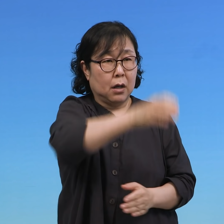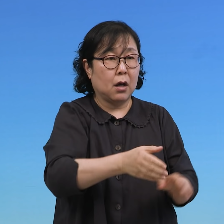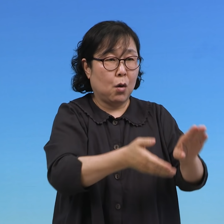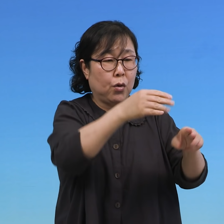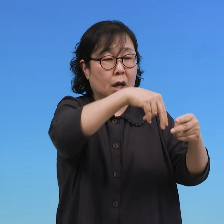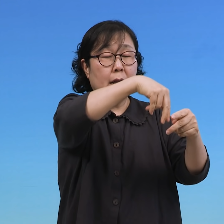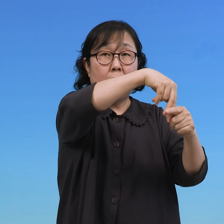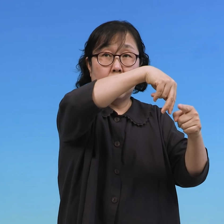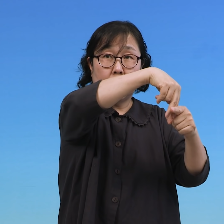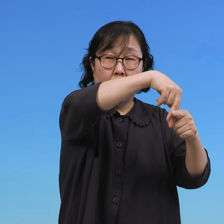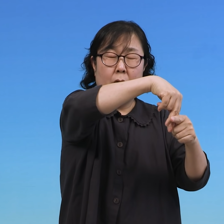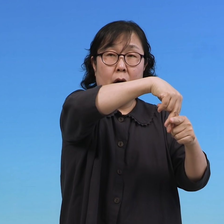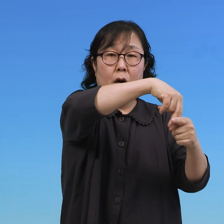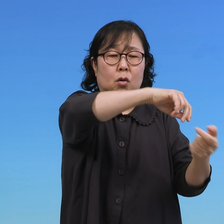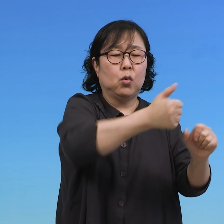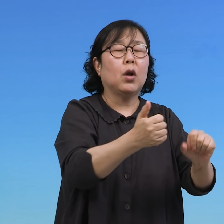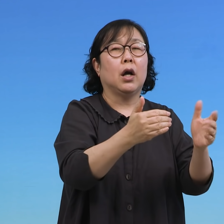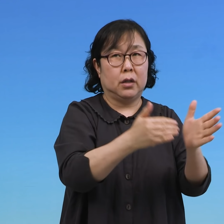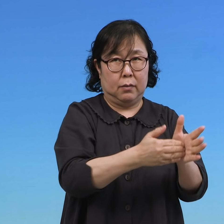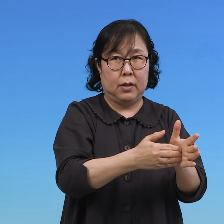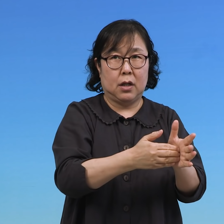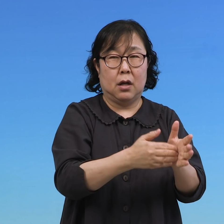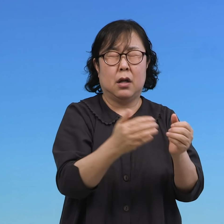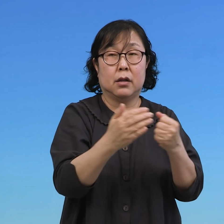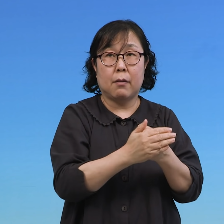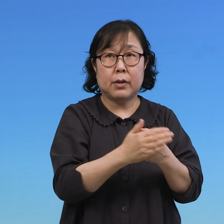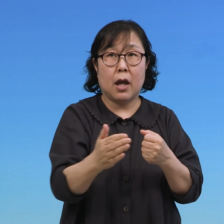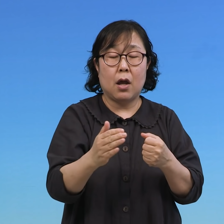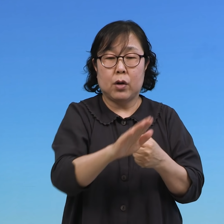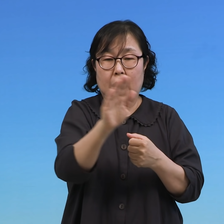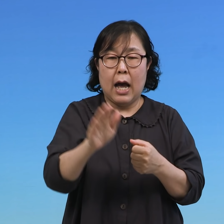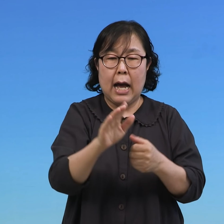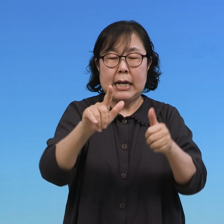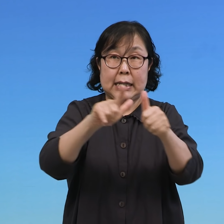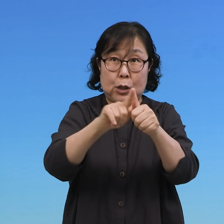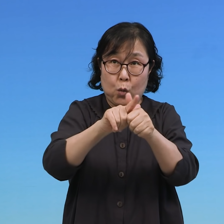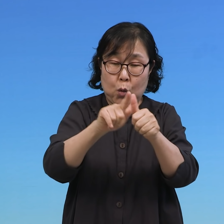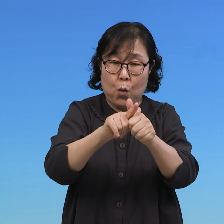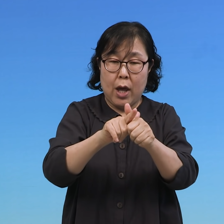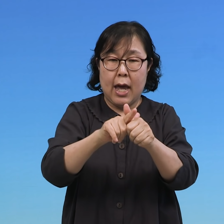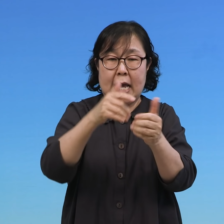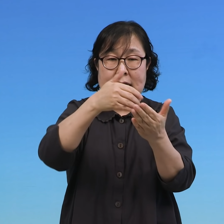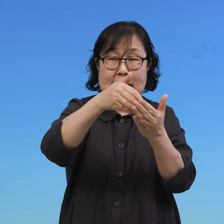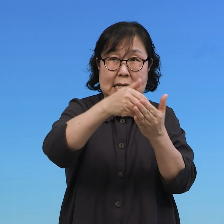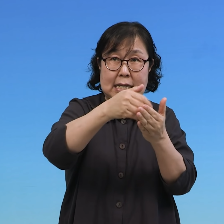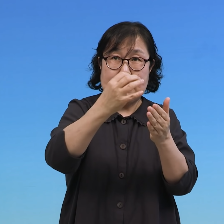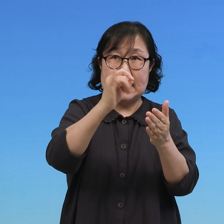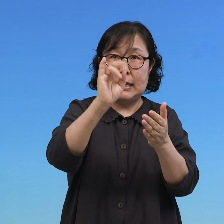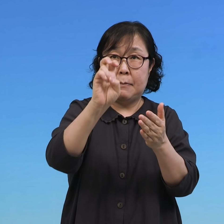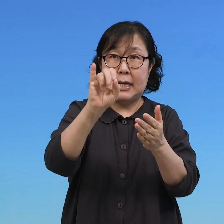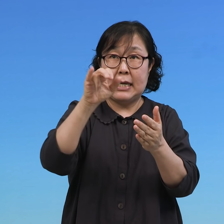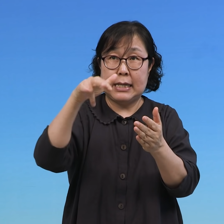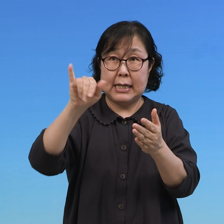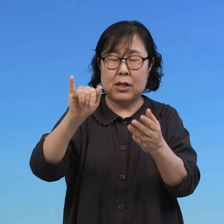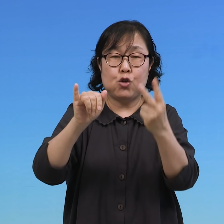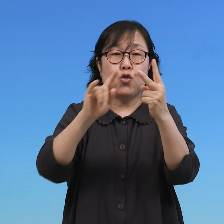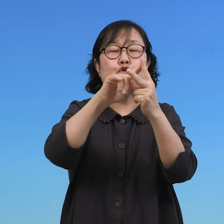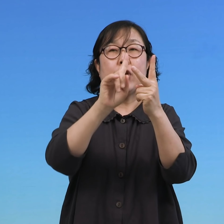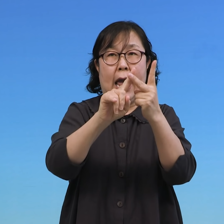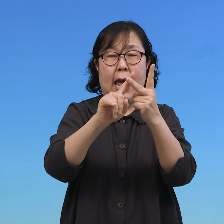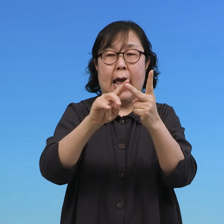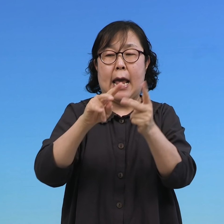저는요 우리 기독교의 이미지를 뭘로 구축할까 할 때 저는 이 두 가지라 생각해요. 우리 기독교의